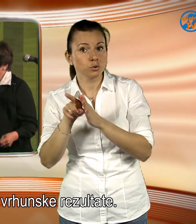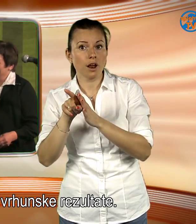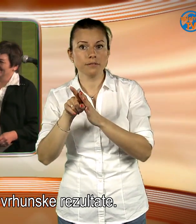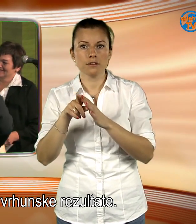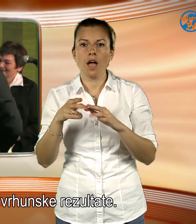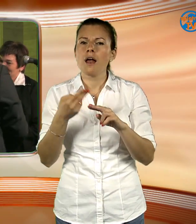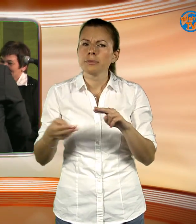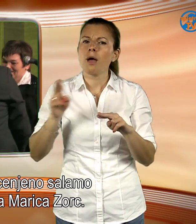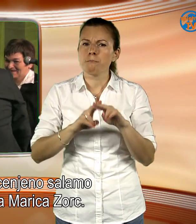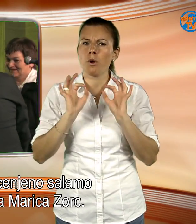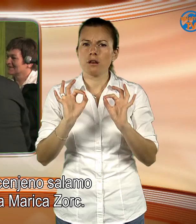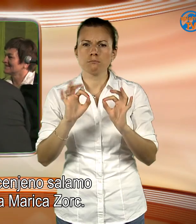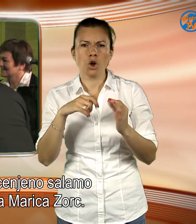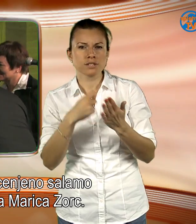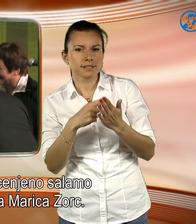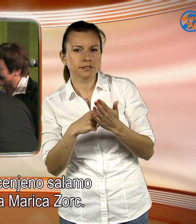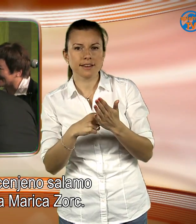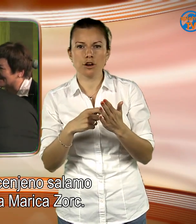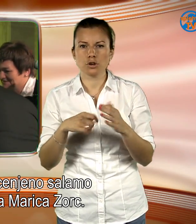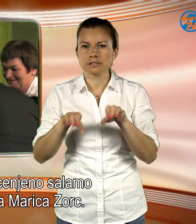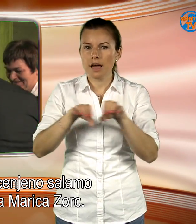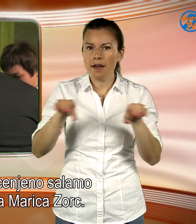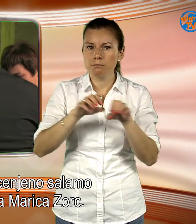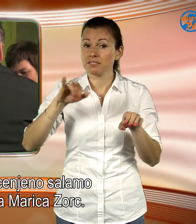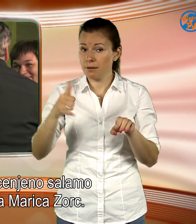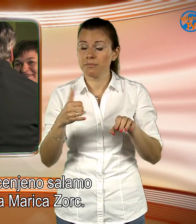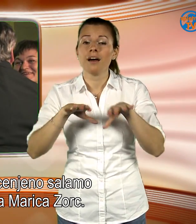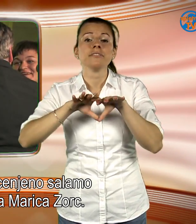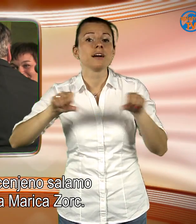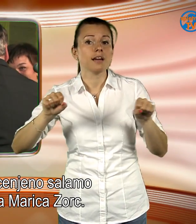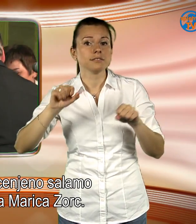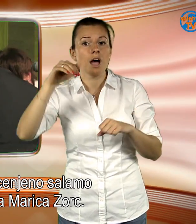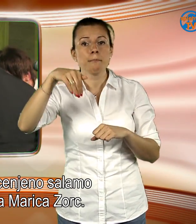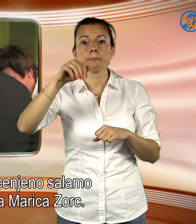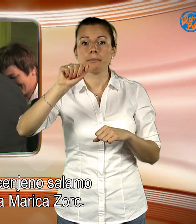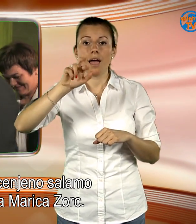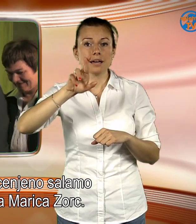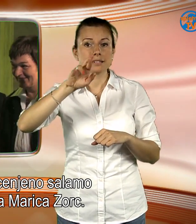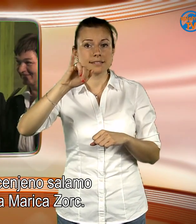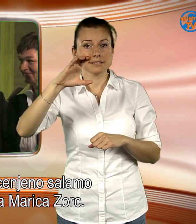Najbolje ocenjeno salamo je naredila Marica Zorc.